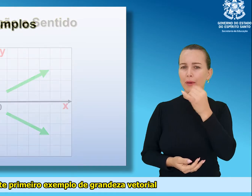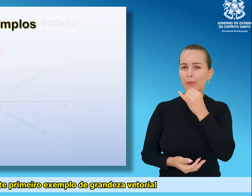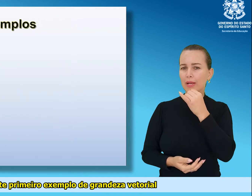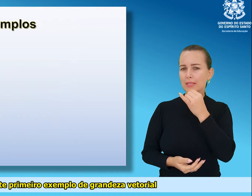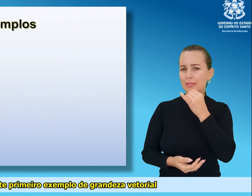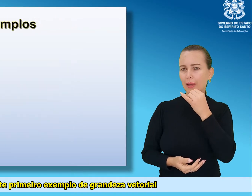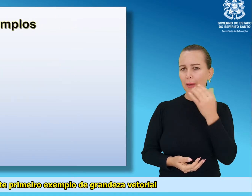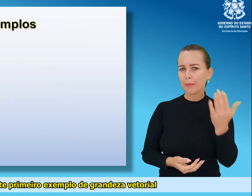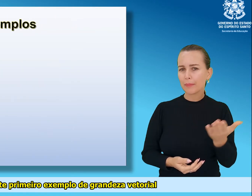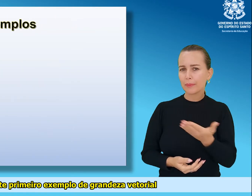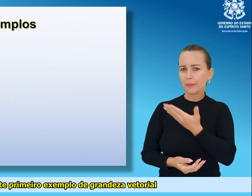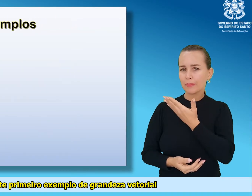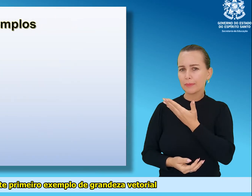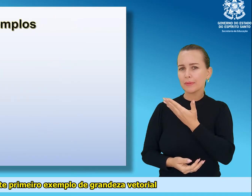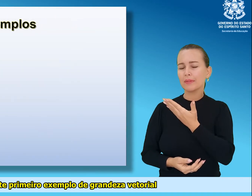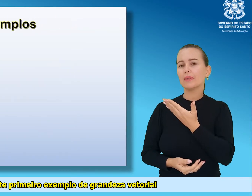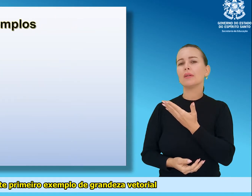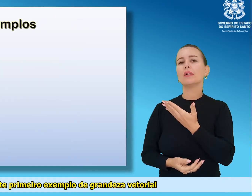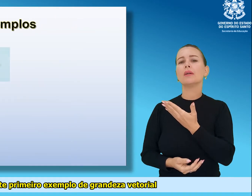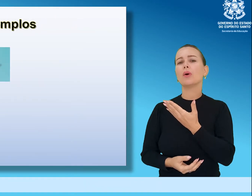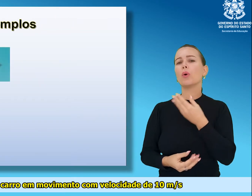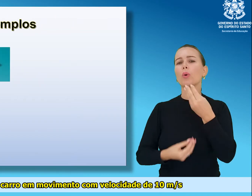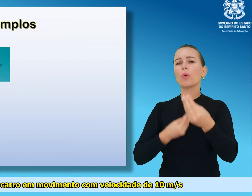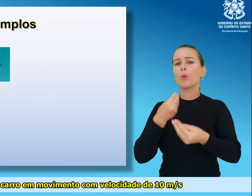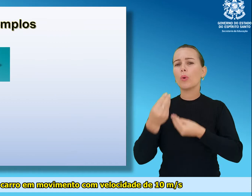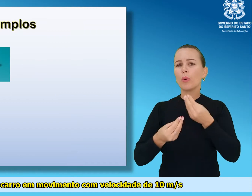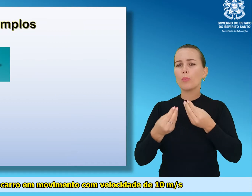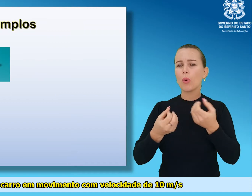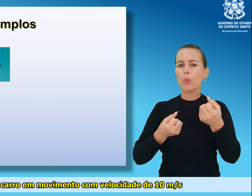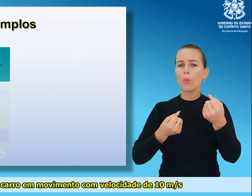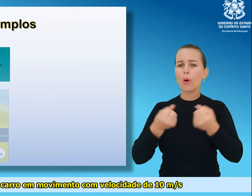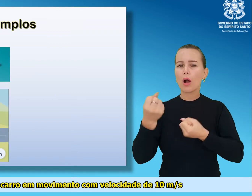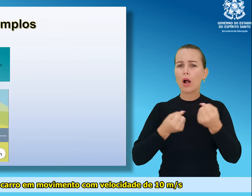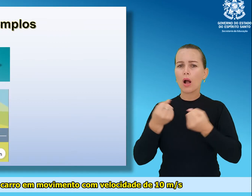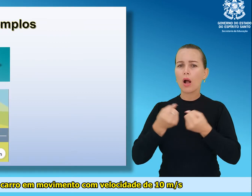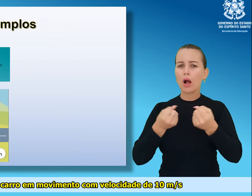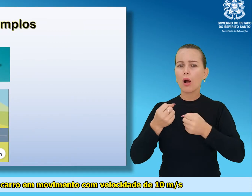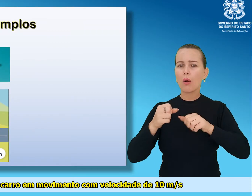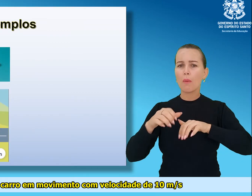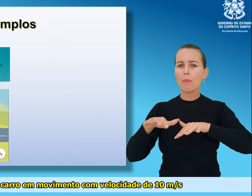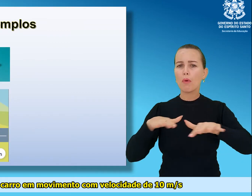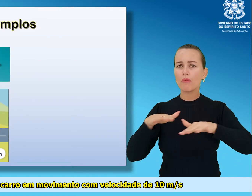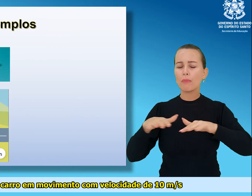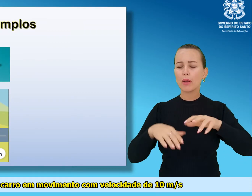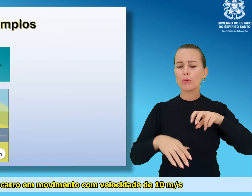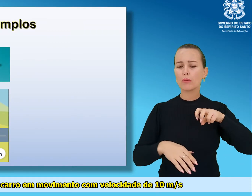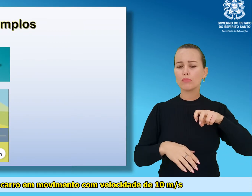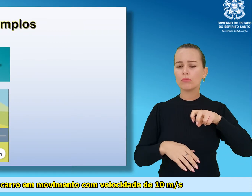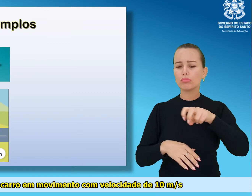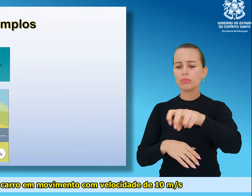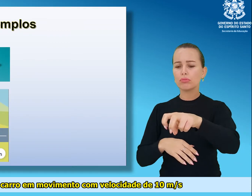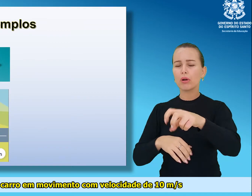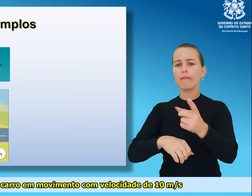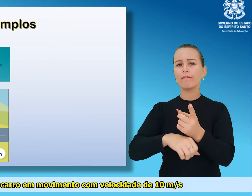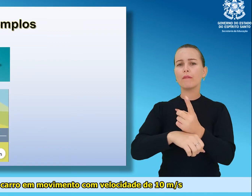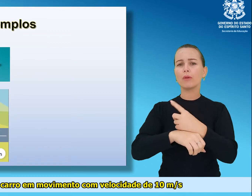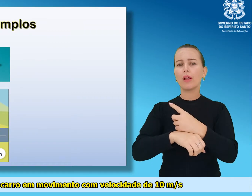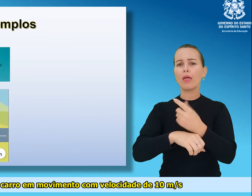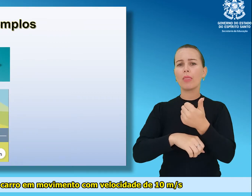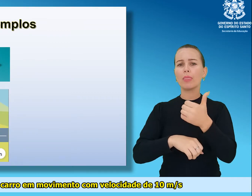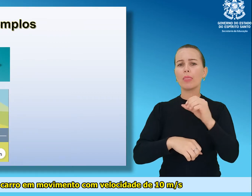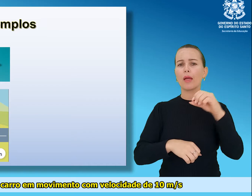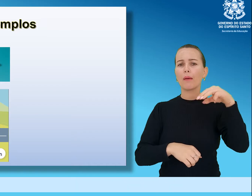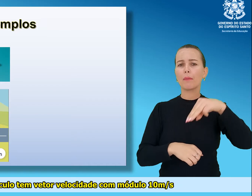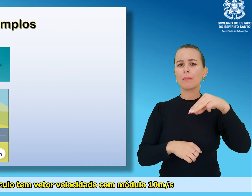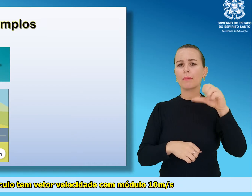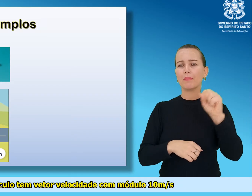Neste primeiro exemplo de grandeza vetorial, temos um carro em movimento com velocidade de 10 metros por